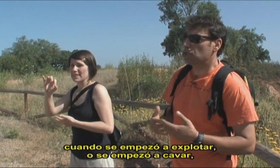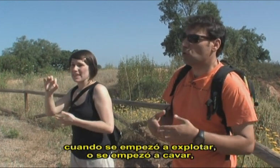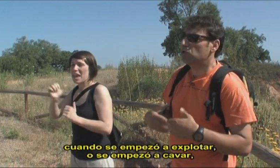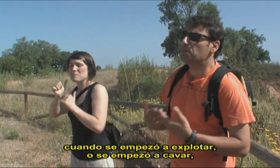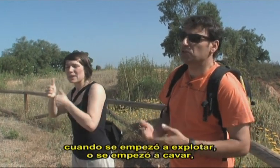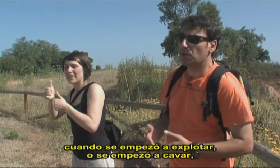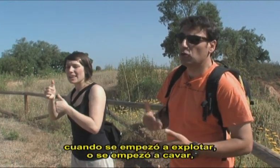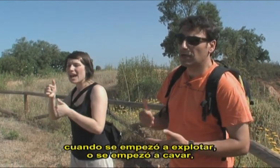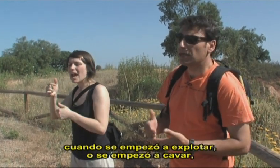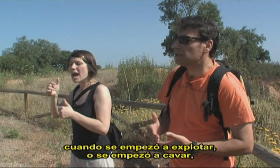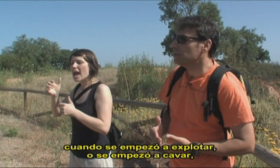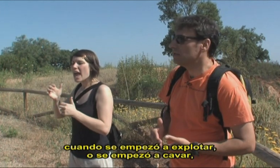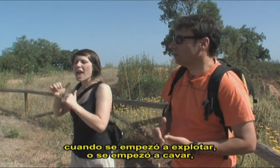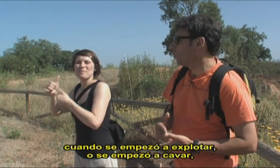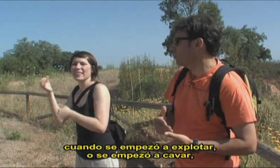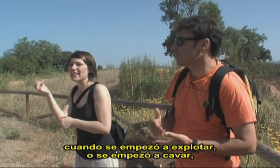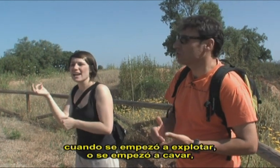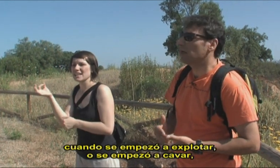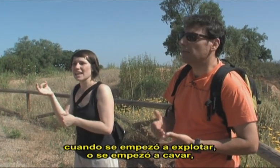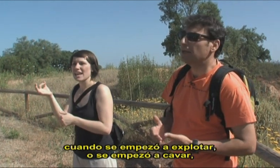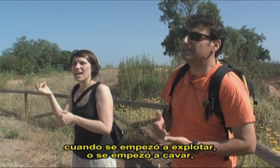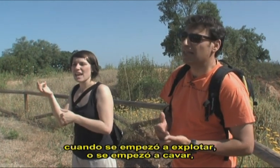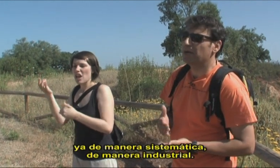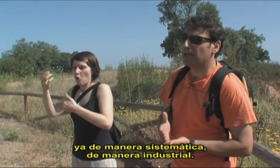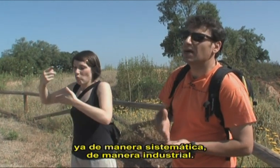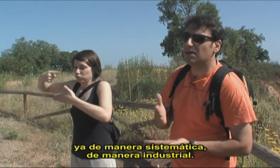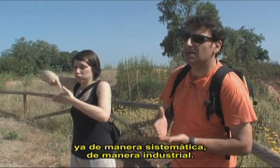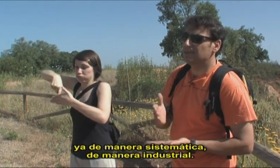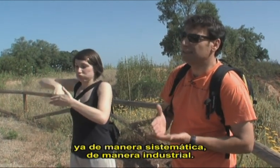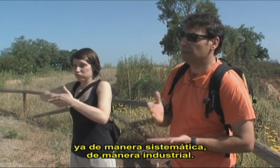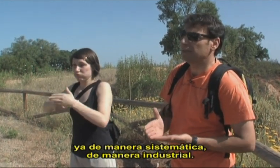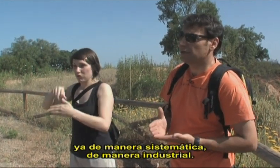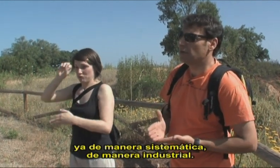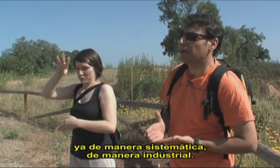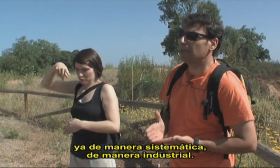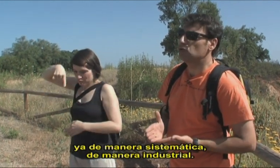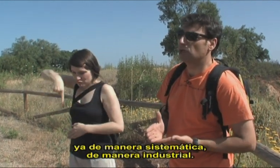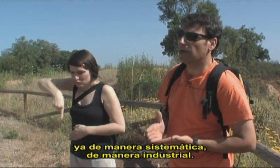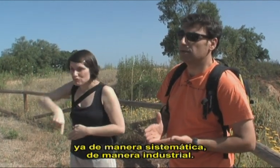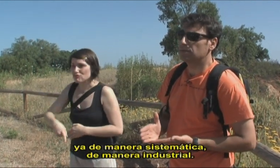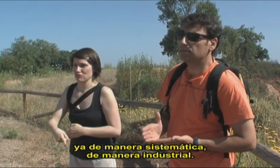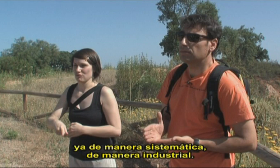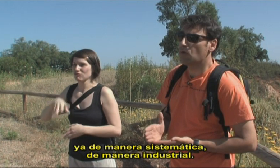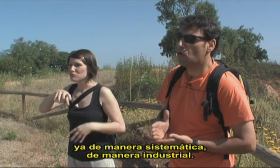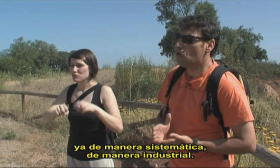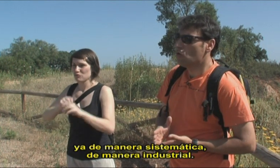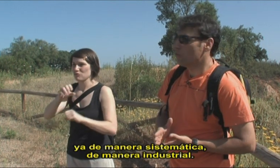cuando se empezó a explotar o cuando se empezó a acabar ya de manera sistemática, de manera industrial.